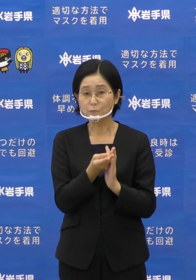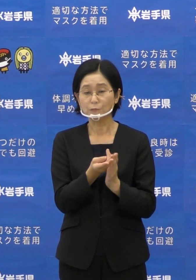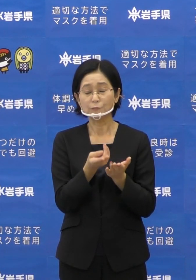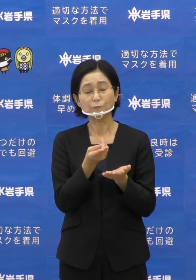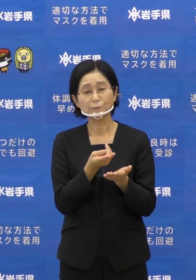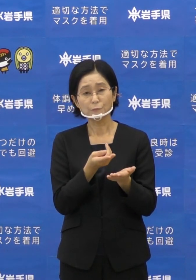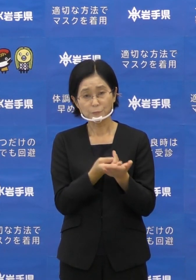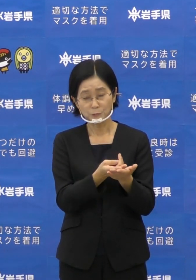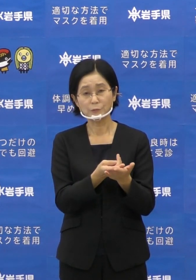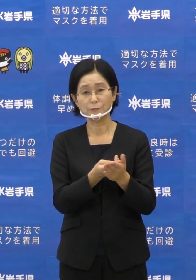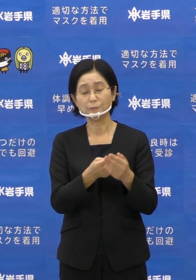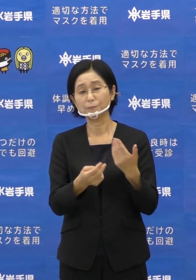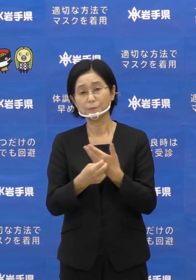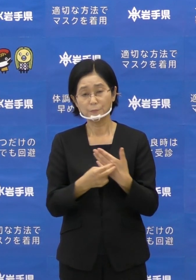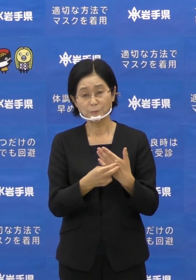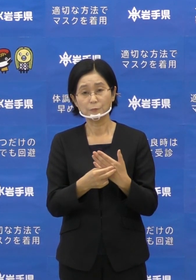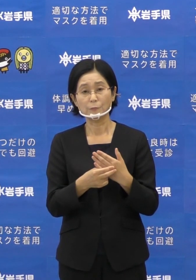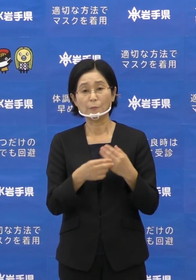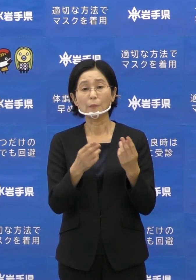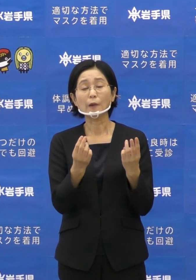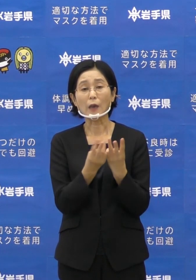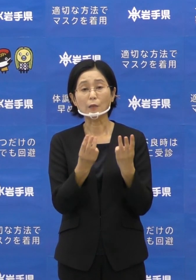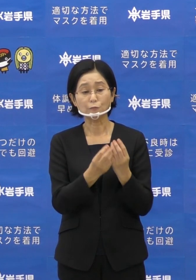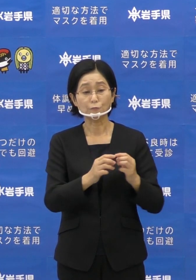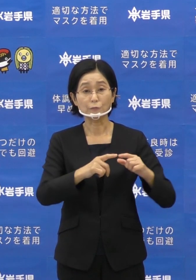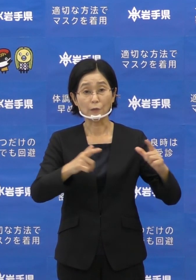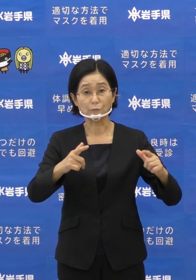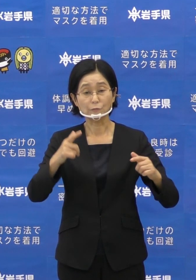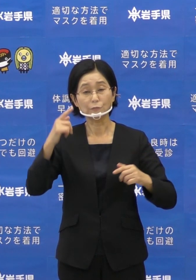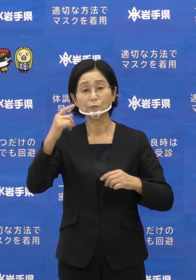一市民としては病床の方は増やせないのかなと思うん